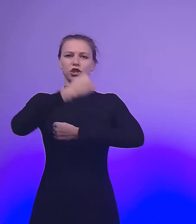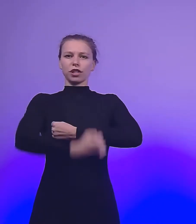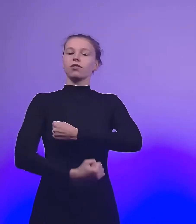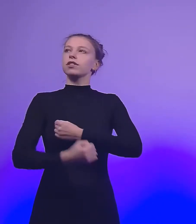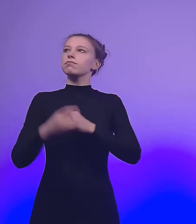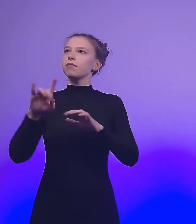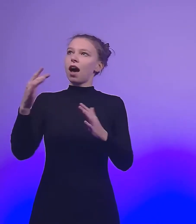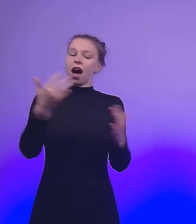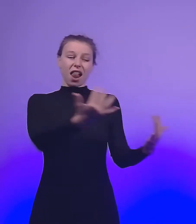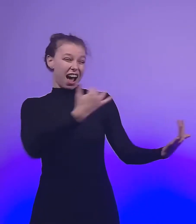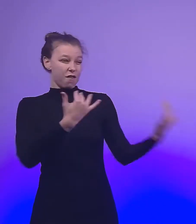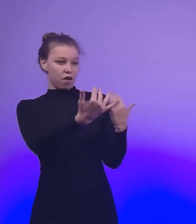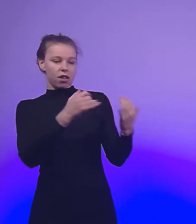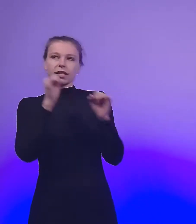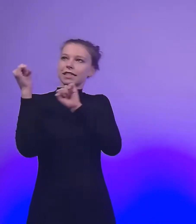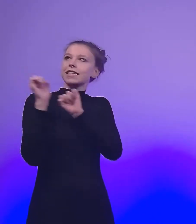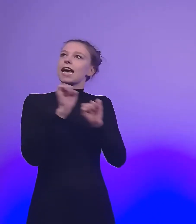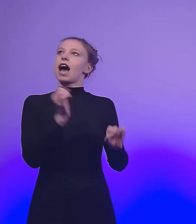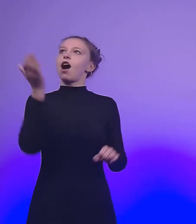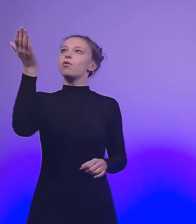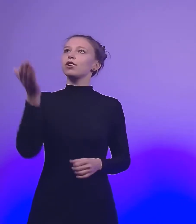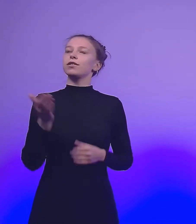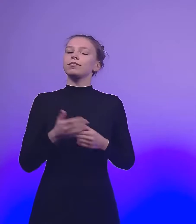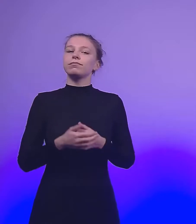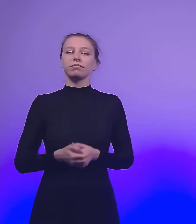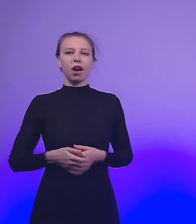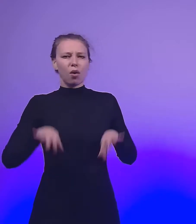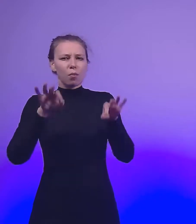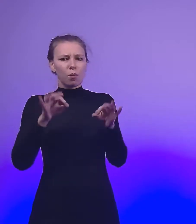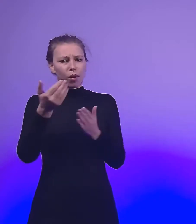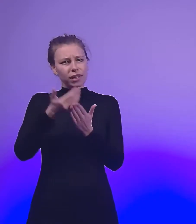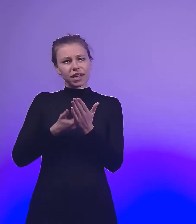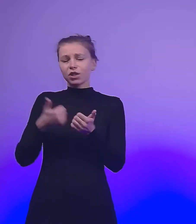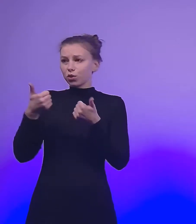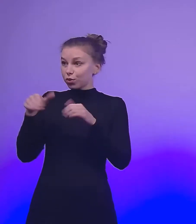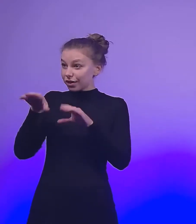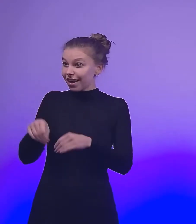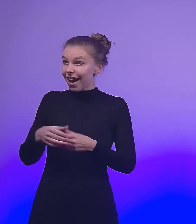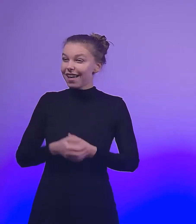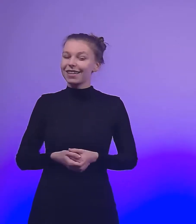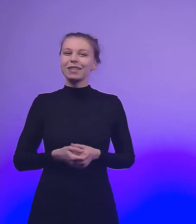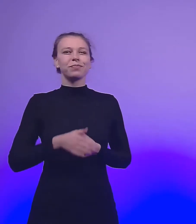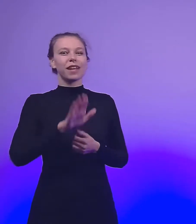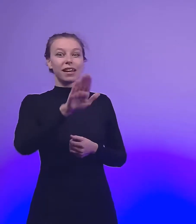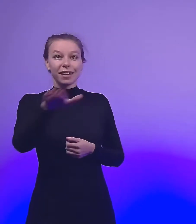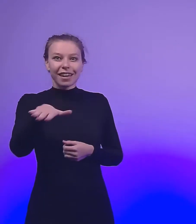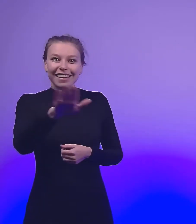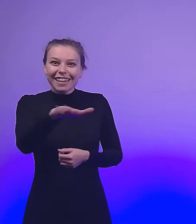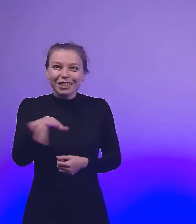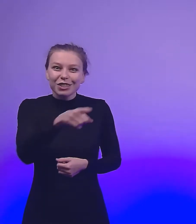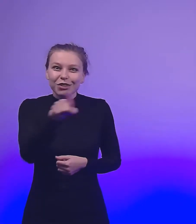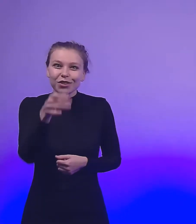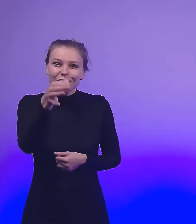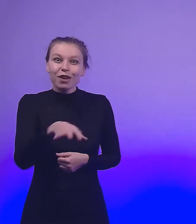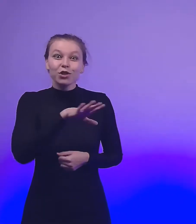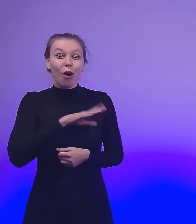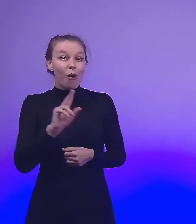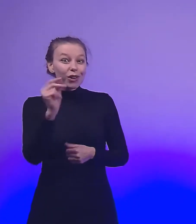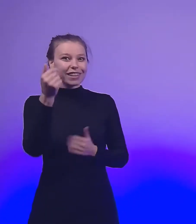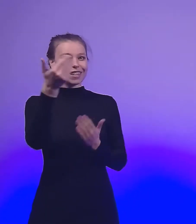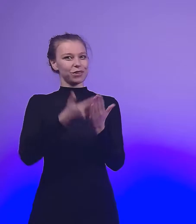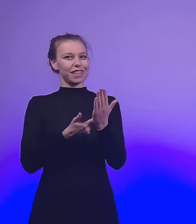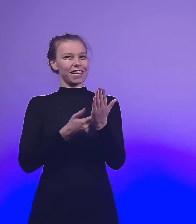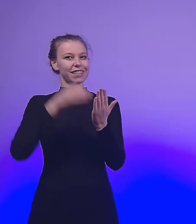tegen. Wauw, wat een mooie tekst. Goed gedaan. Hey, en kids, jullie mogen thuis ook weer een nieuwe tekst gaan